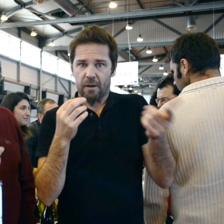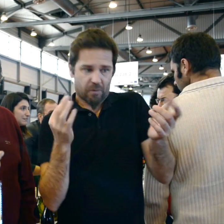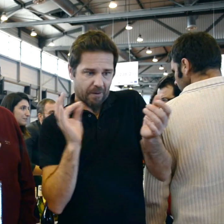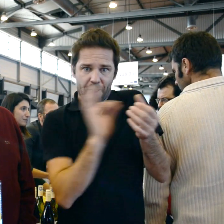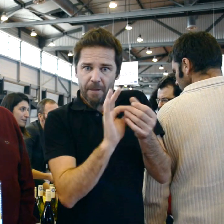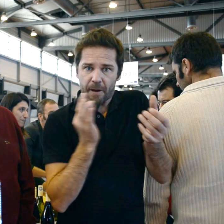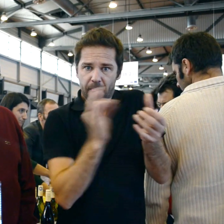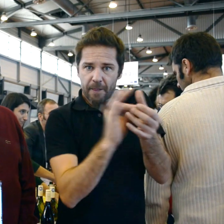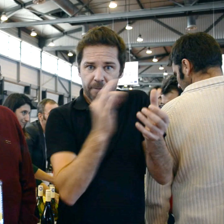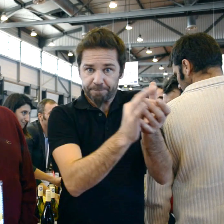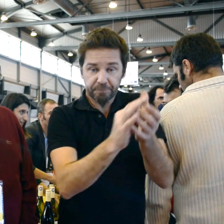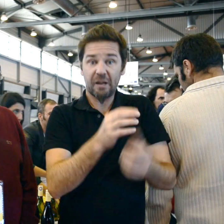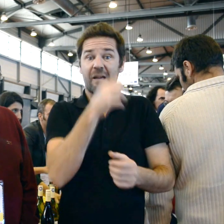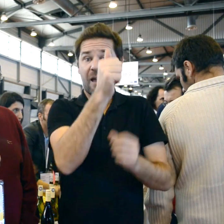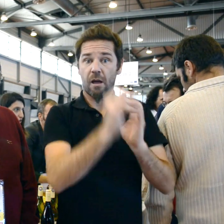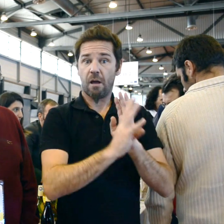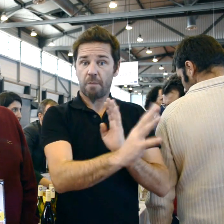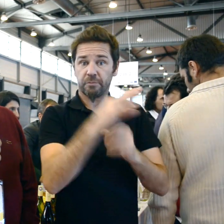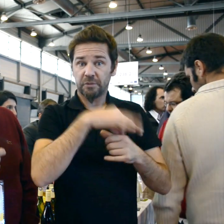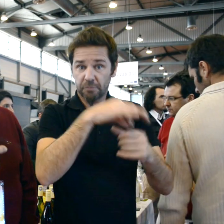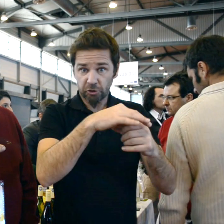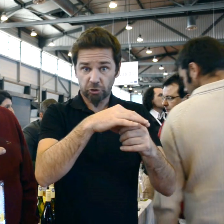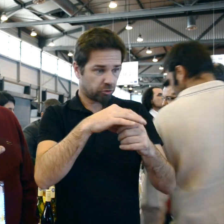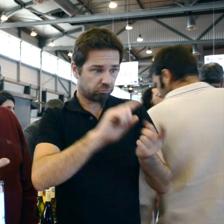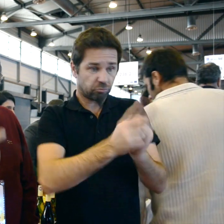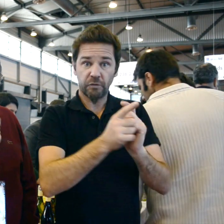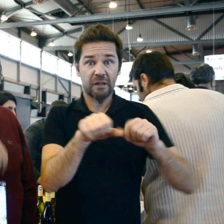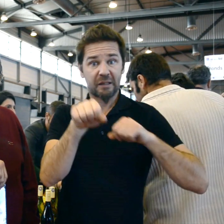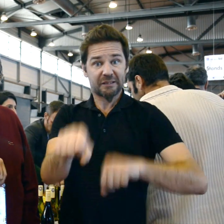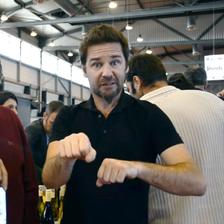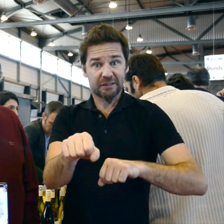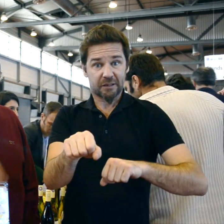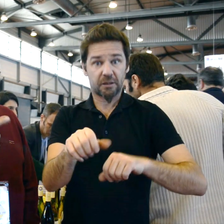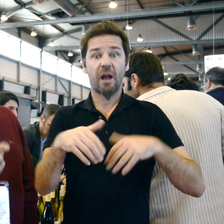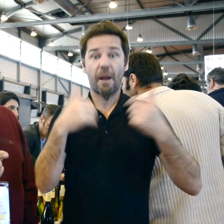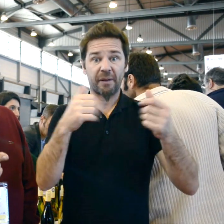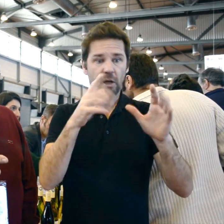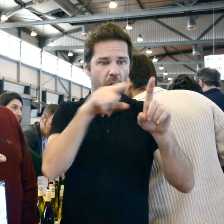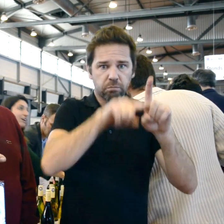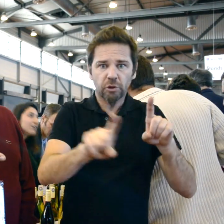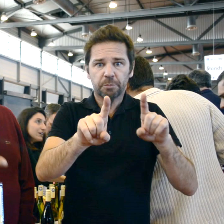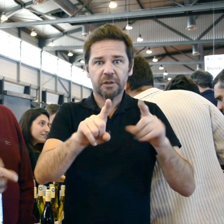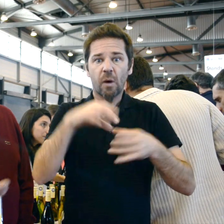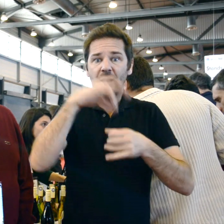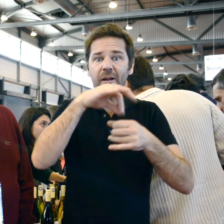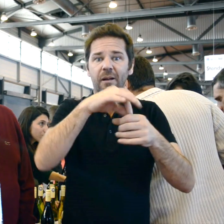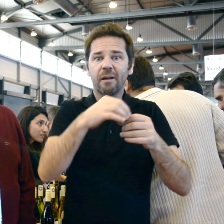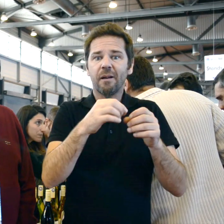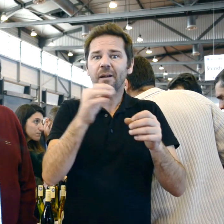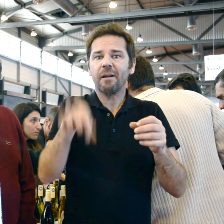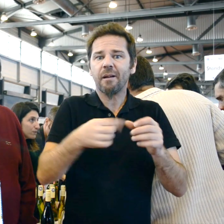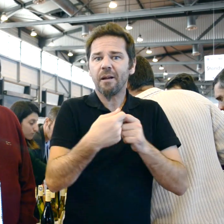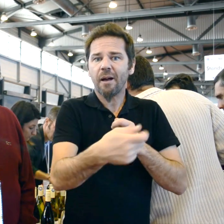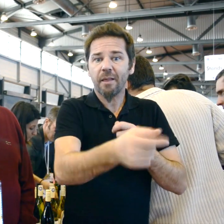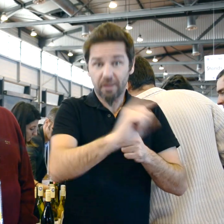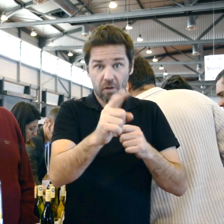a ses caractères de résistance, et là vous allez le multiplier non plus par les graines, mais par les boutures, comme on le fait